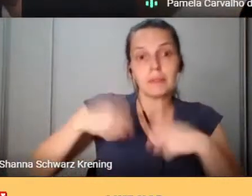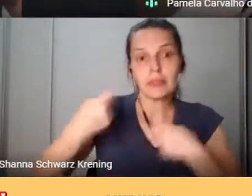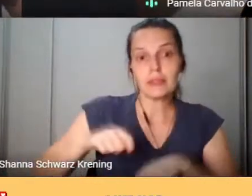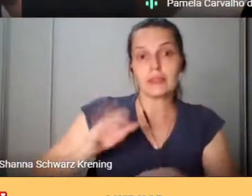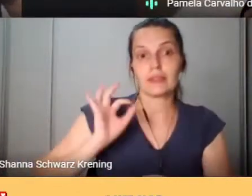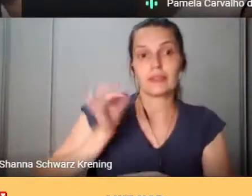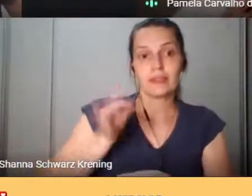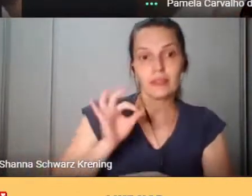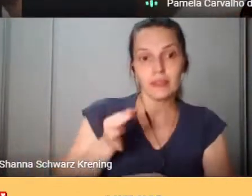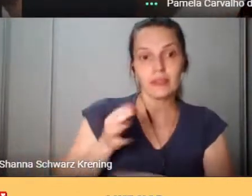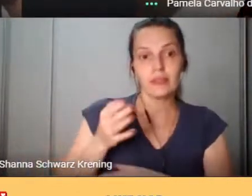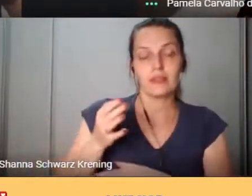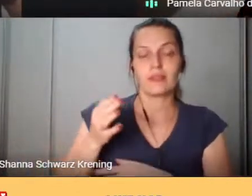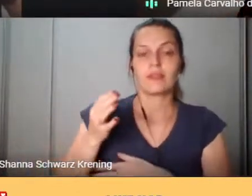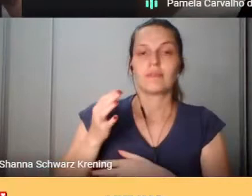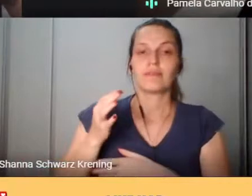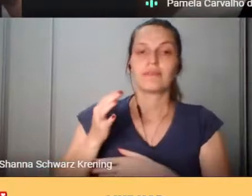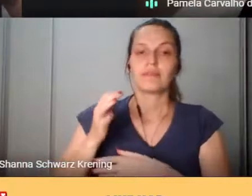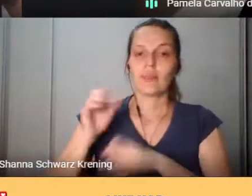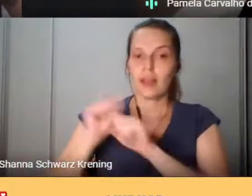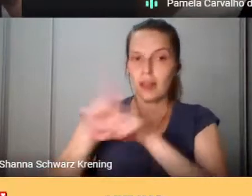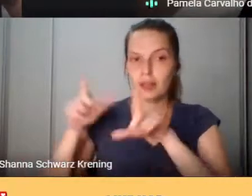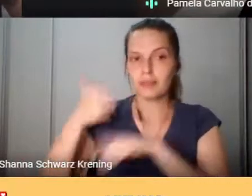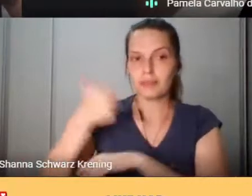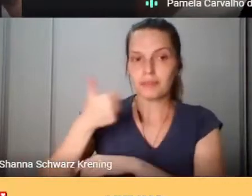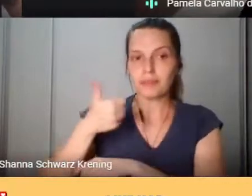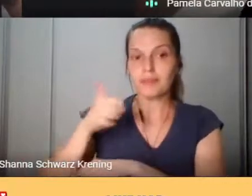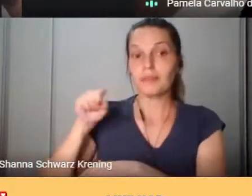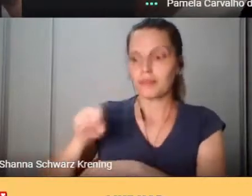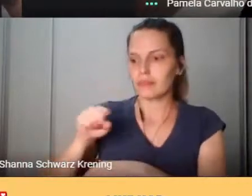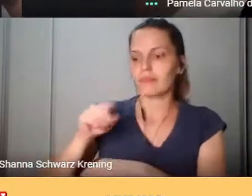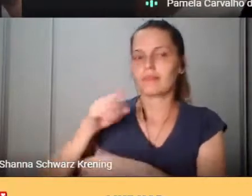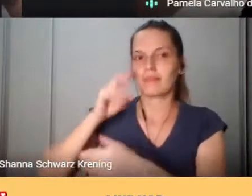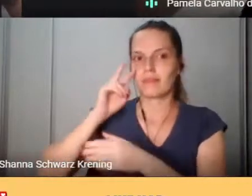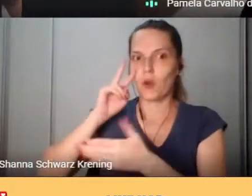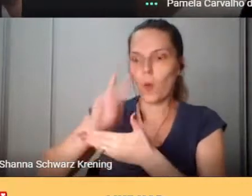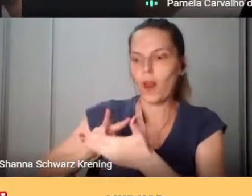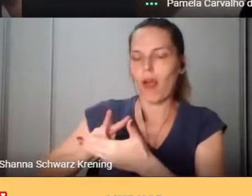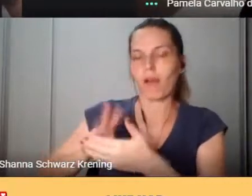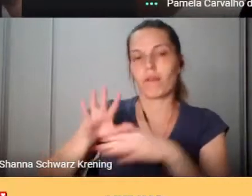aos amigos, então tem uma diferença, né?